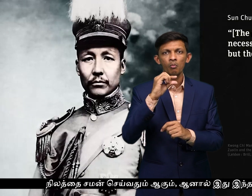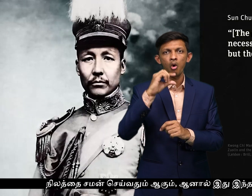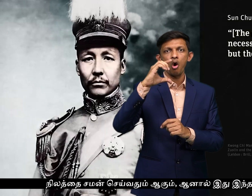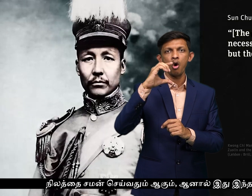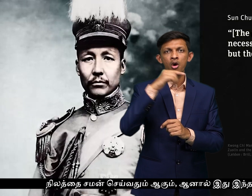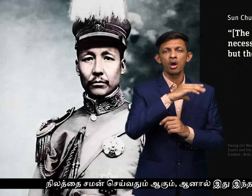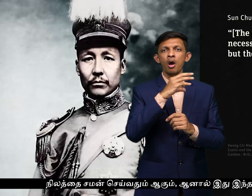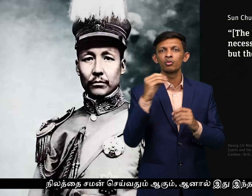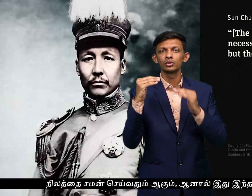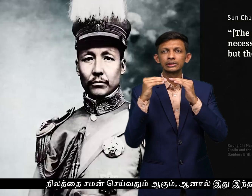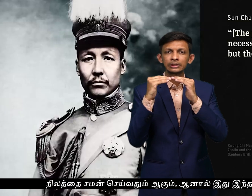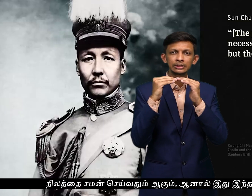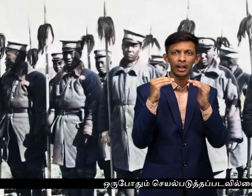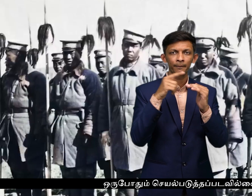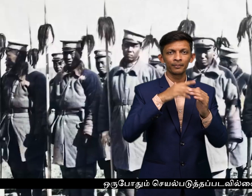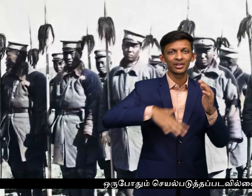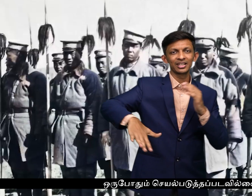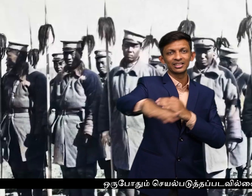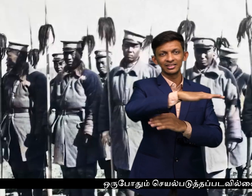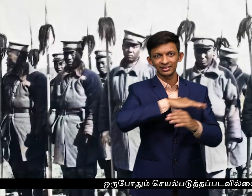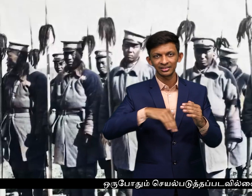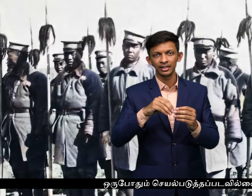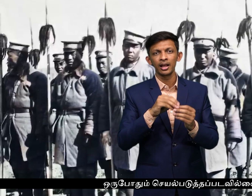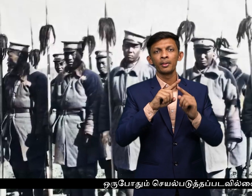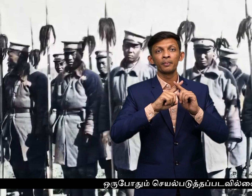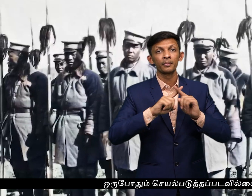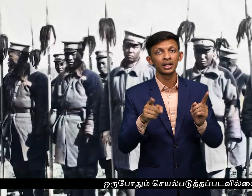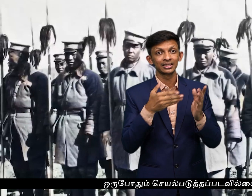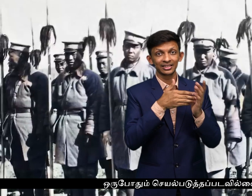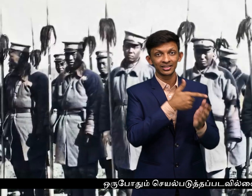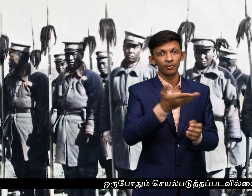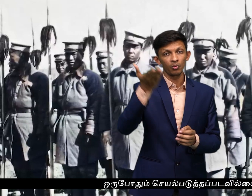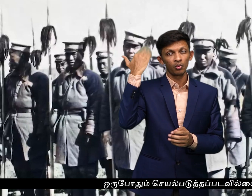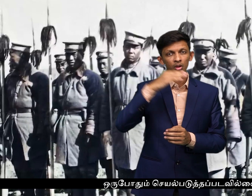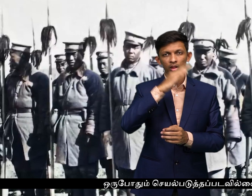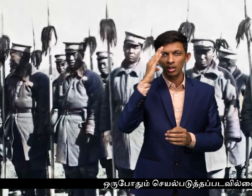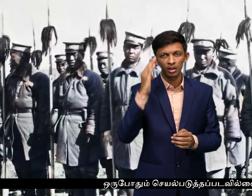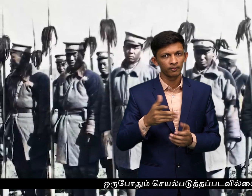இது இந்த அரசாங்கத்தால் ஒருபோதும் செயல்படுத்தப்படவில்லை.